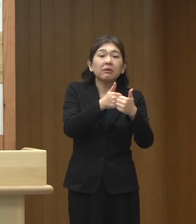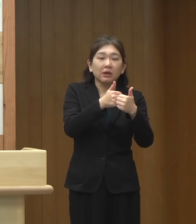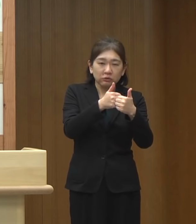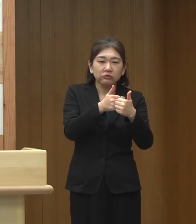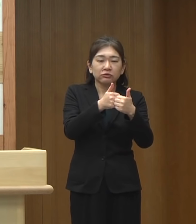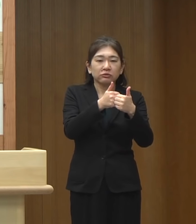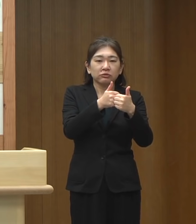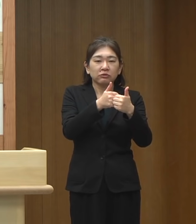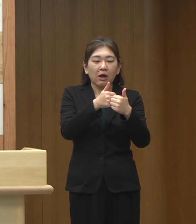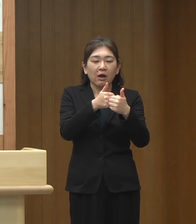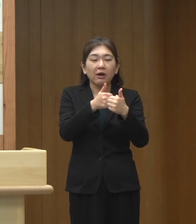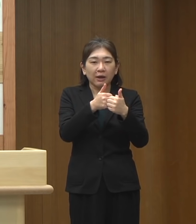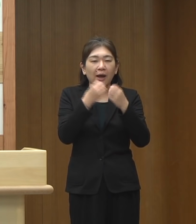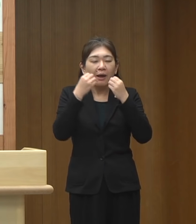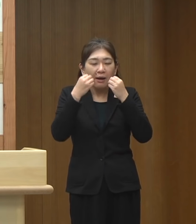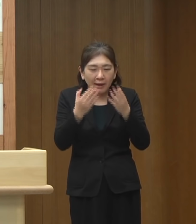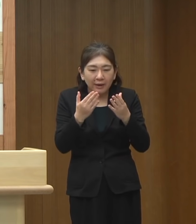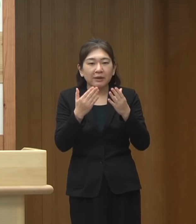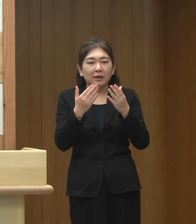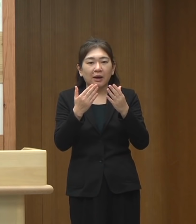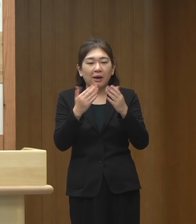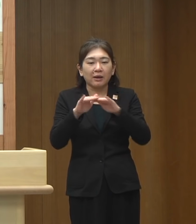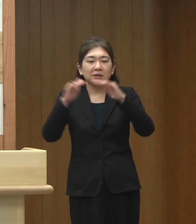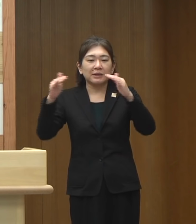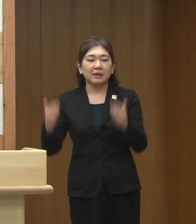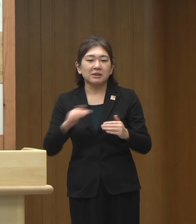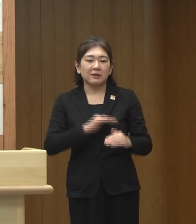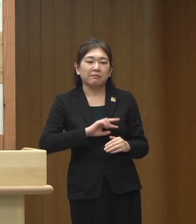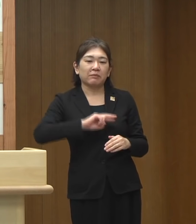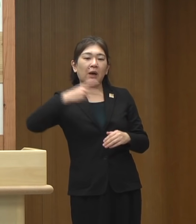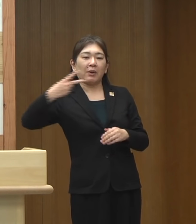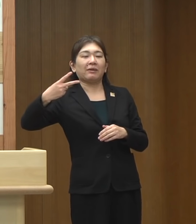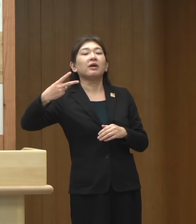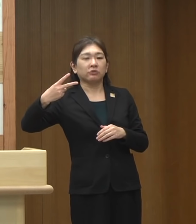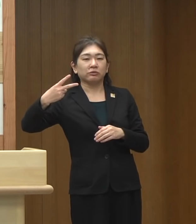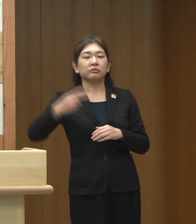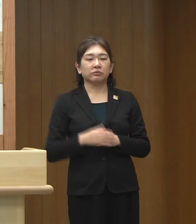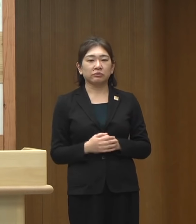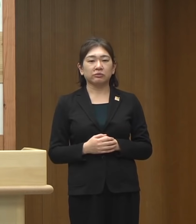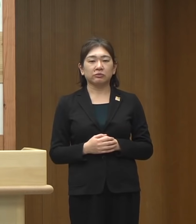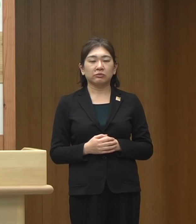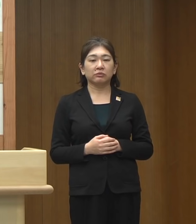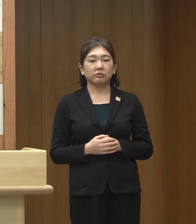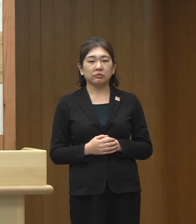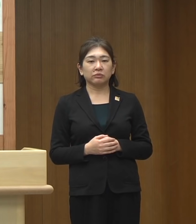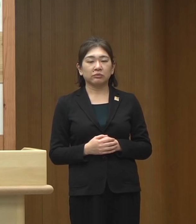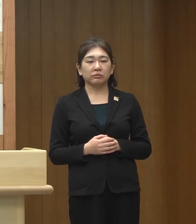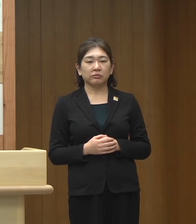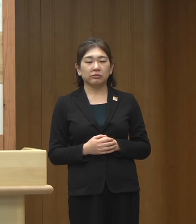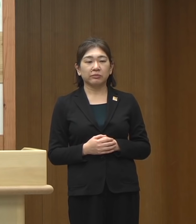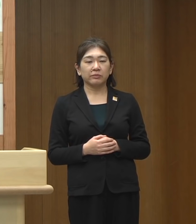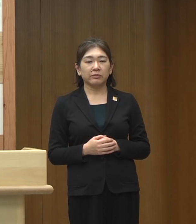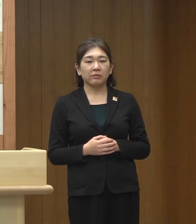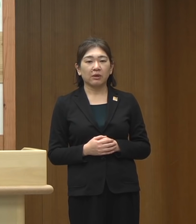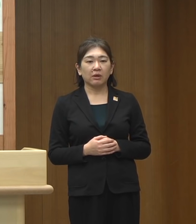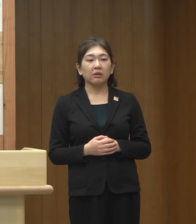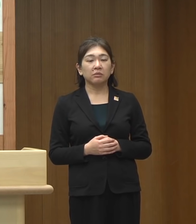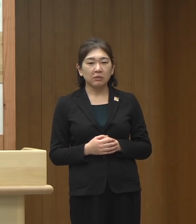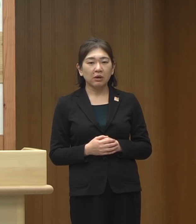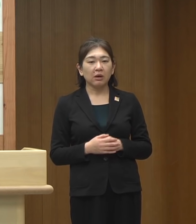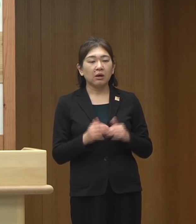そういった新たなステージに移行していくことといたします。道民の皆様には3